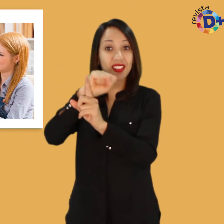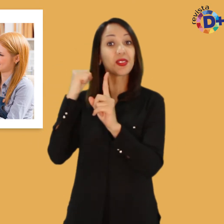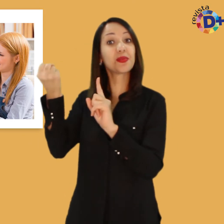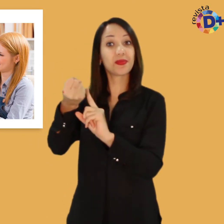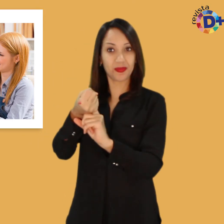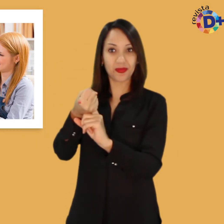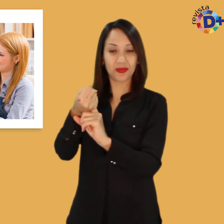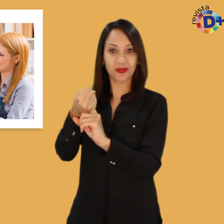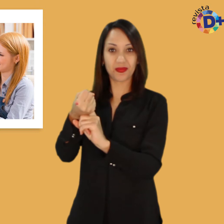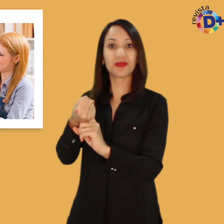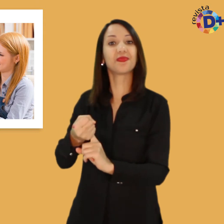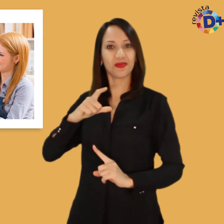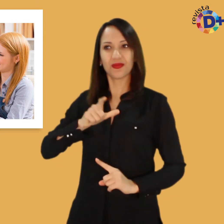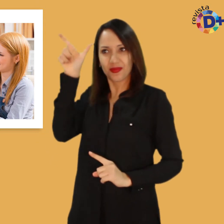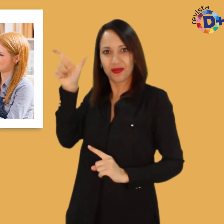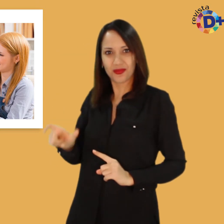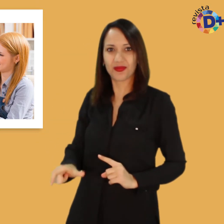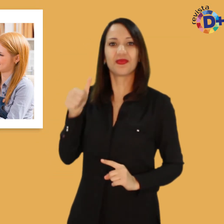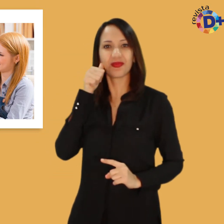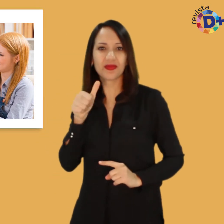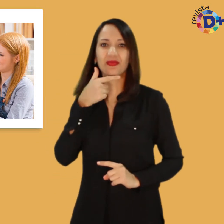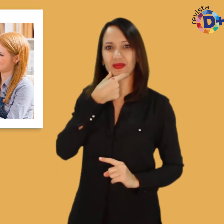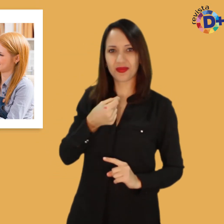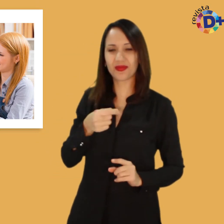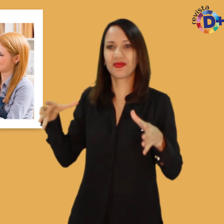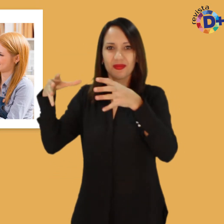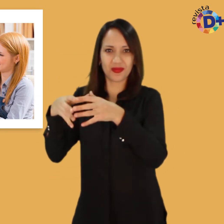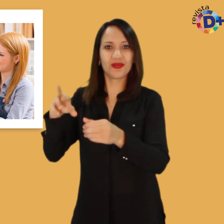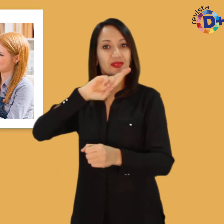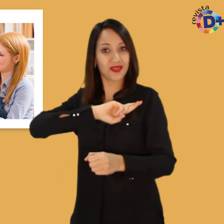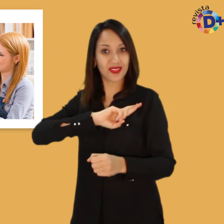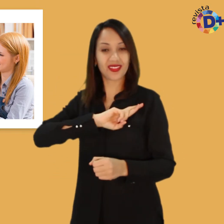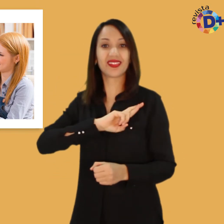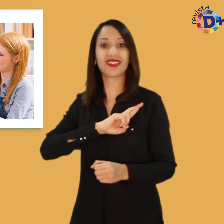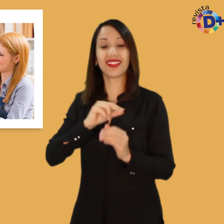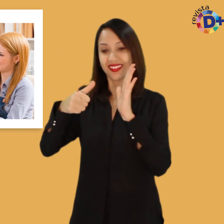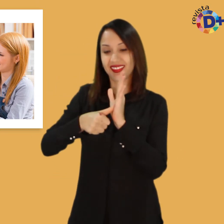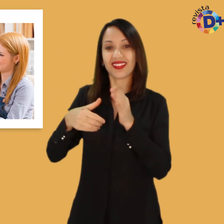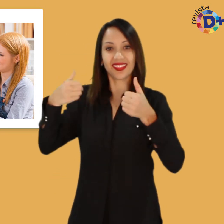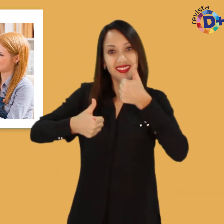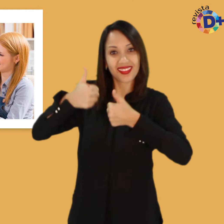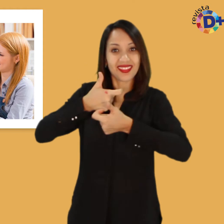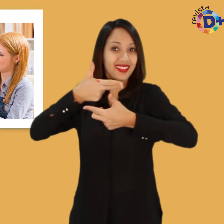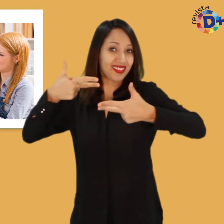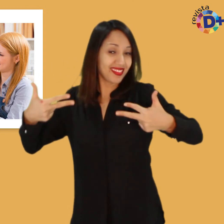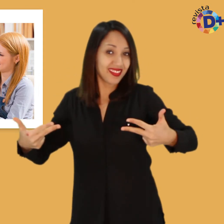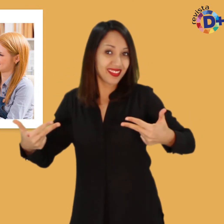social, gênero, religião, clube de futebol, etc. Mas, por apresentarem uma